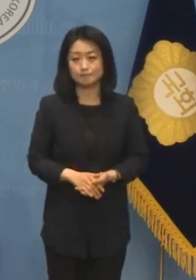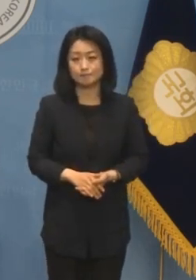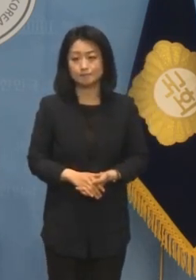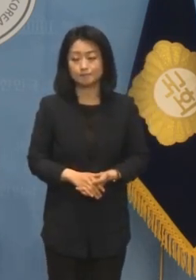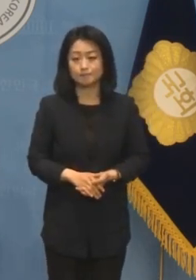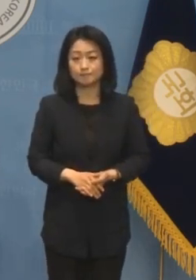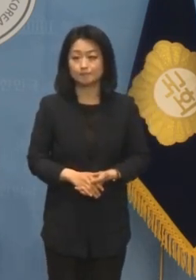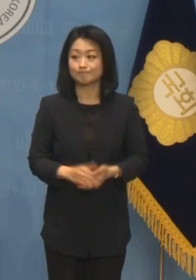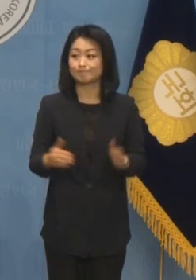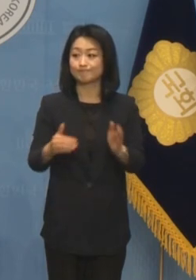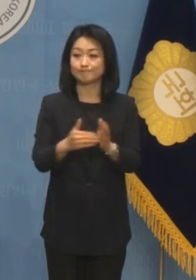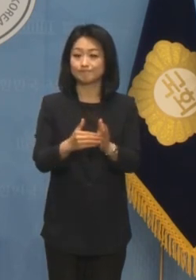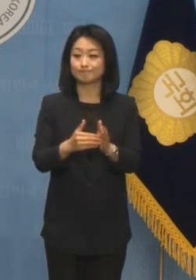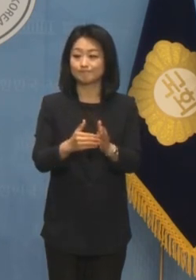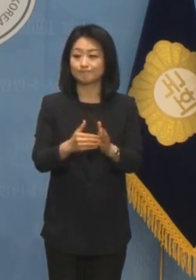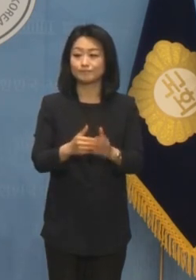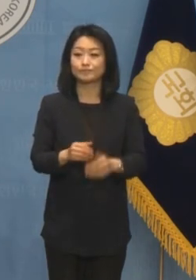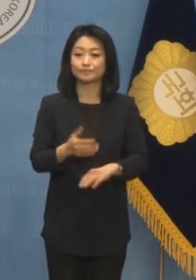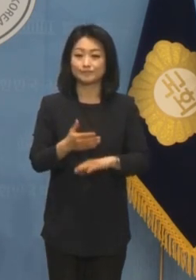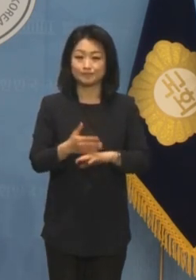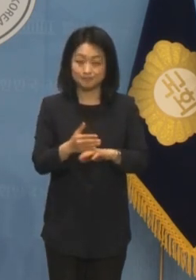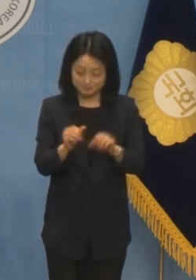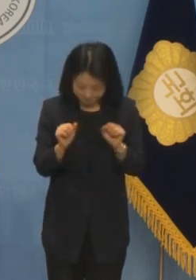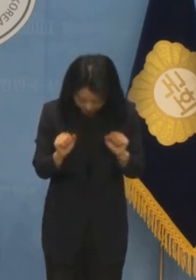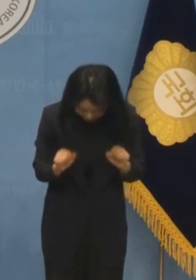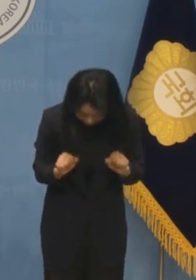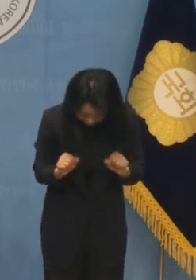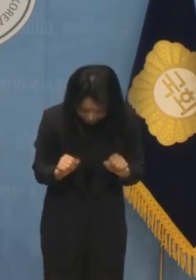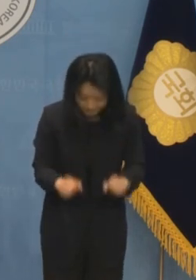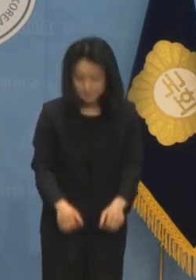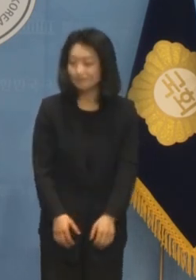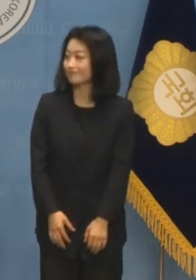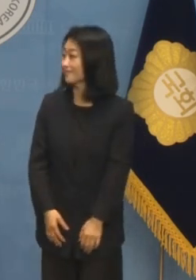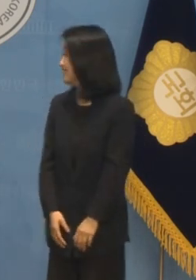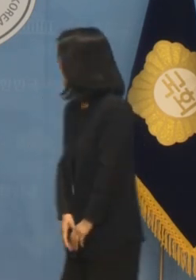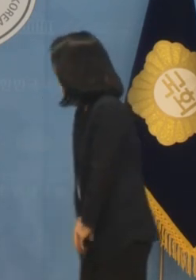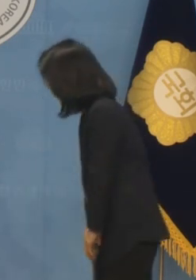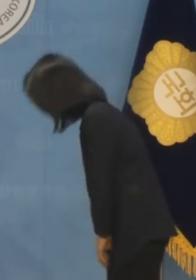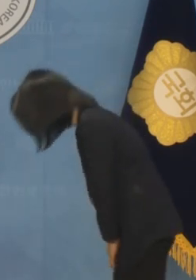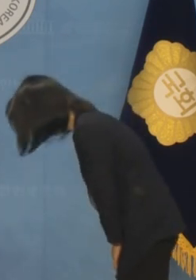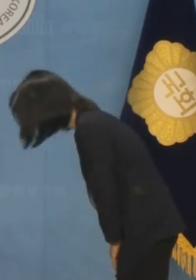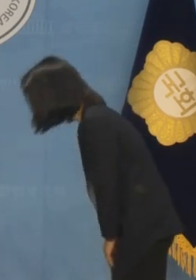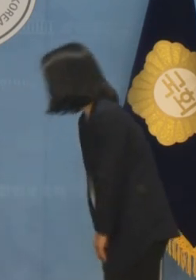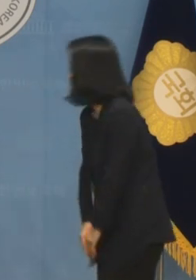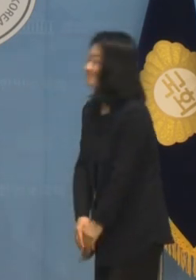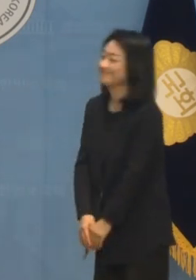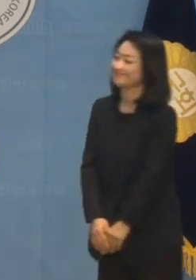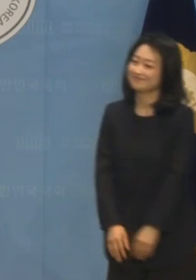이상입니다. 고생하셨습니다.